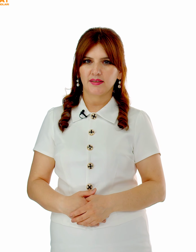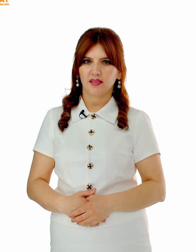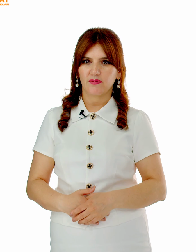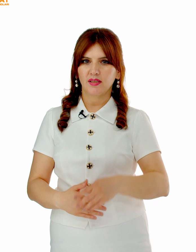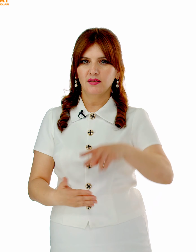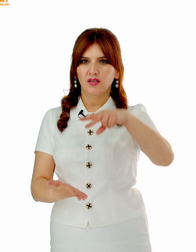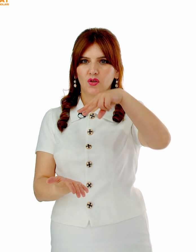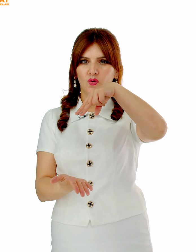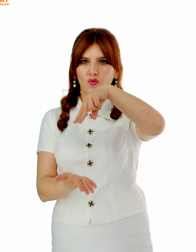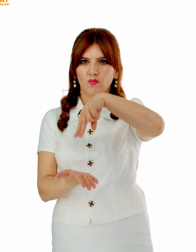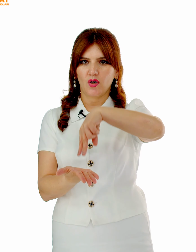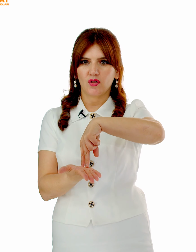Qaytaraman, turmoq.